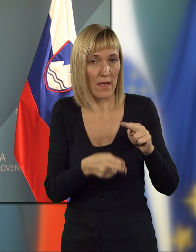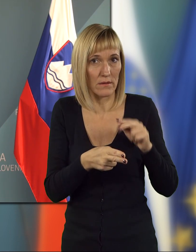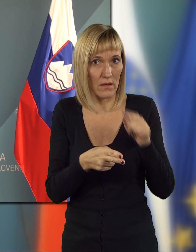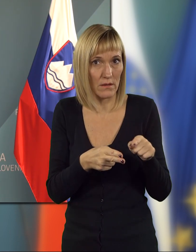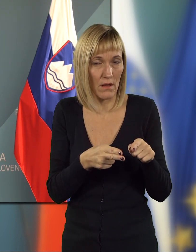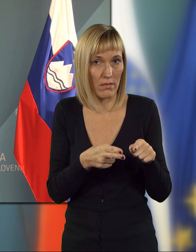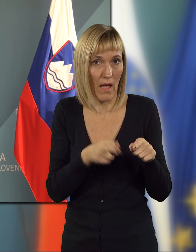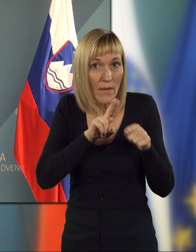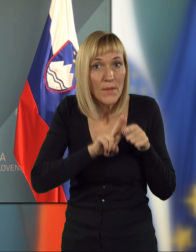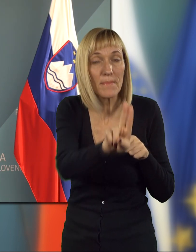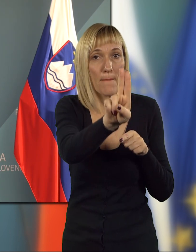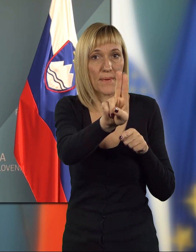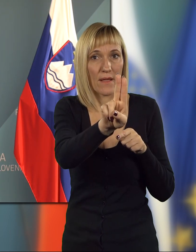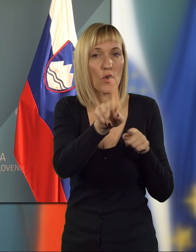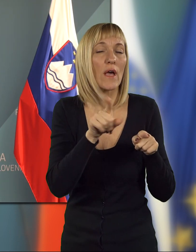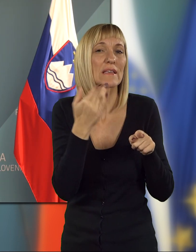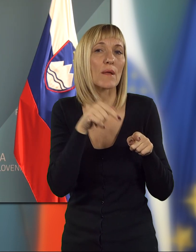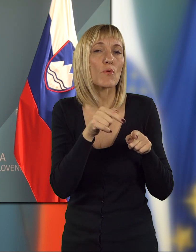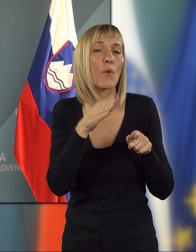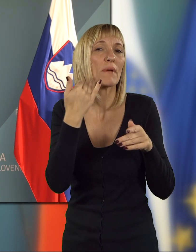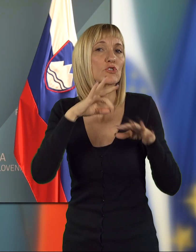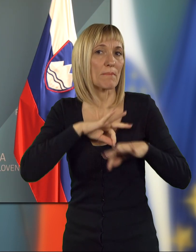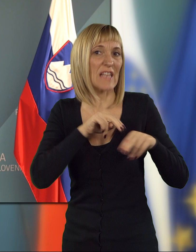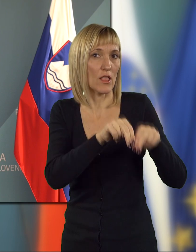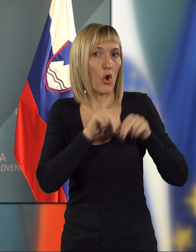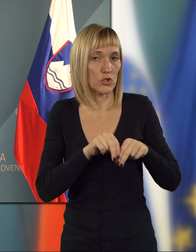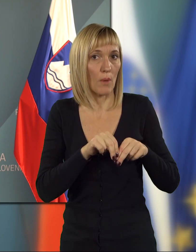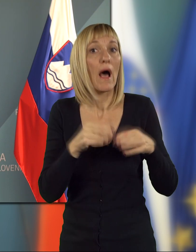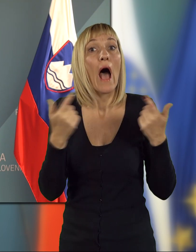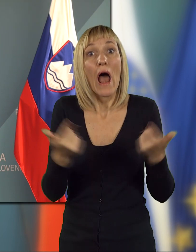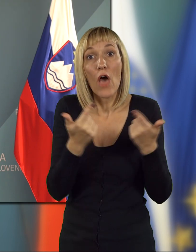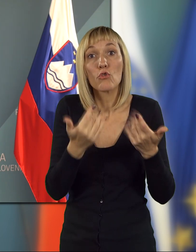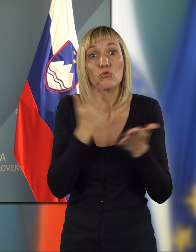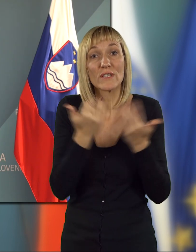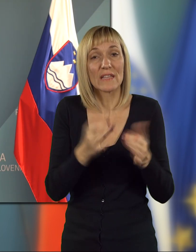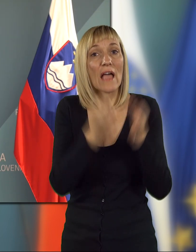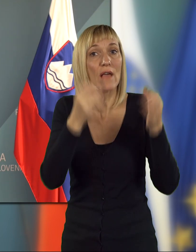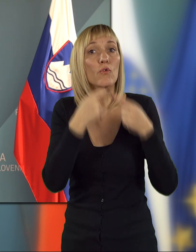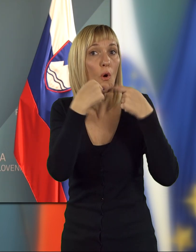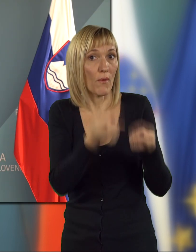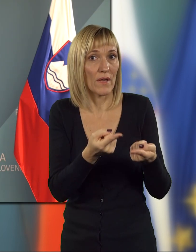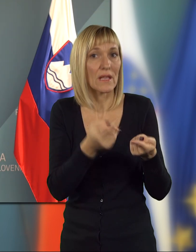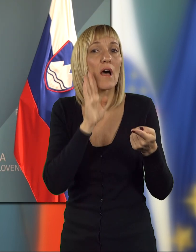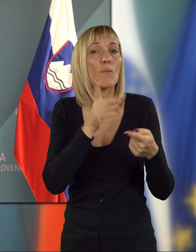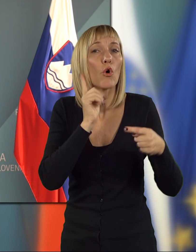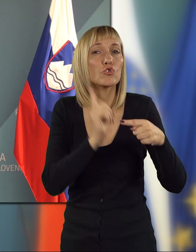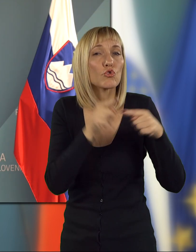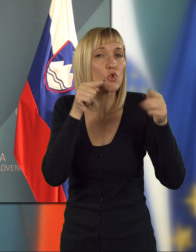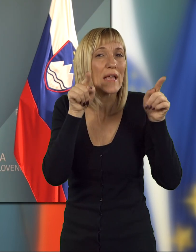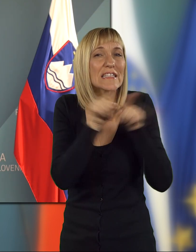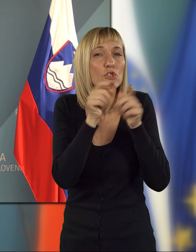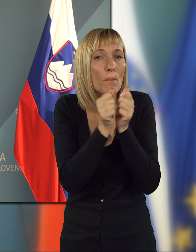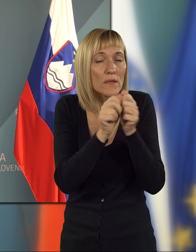bila prekinjena potem, ko je pač prejšnji predsednik vlade odstopil. Ali jim lahko že zdaj javno zagotovite, da se bodo